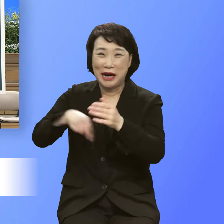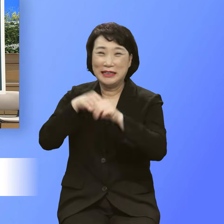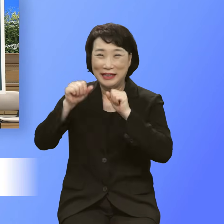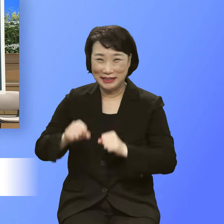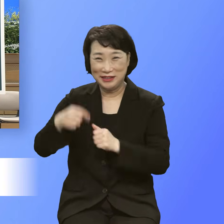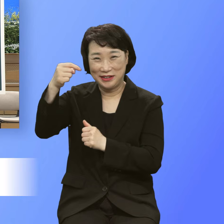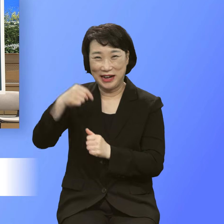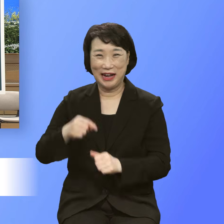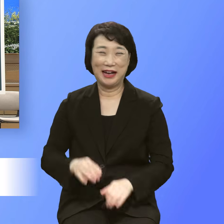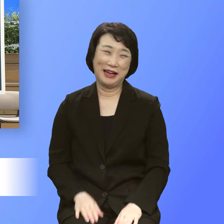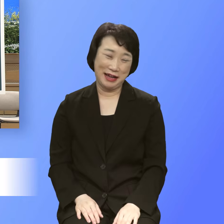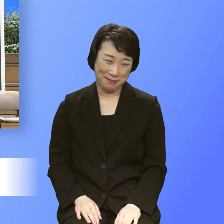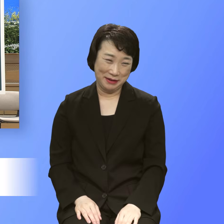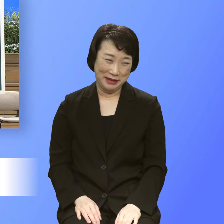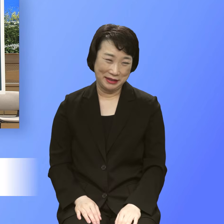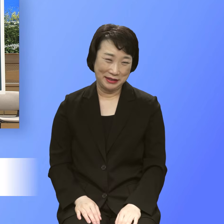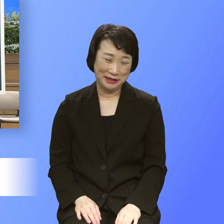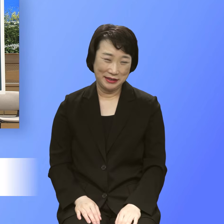있어라.